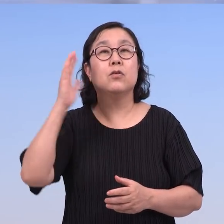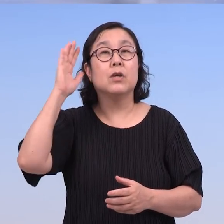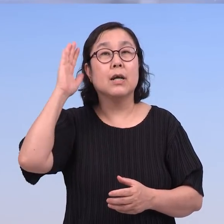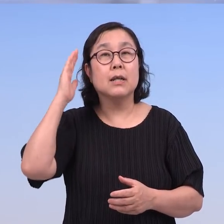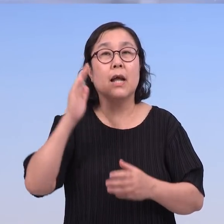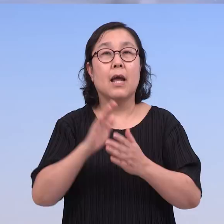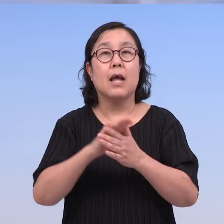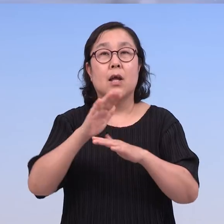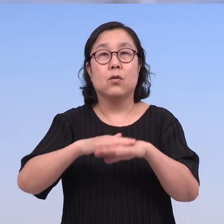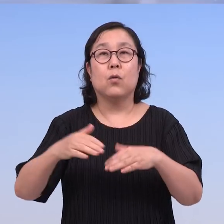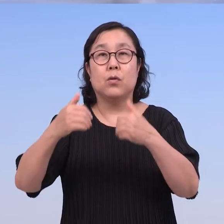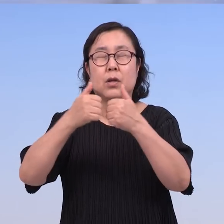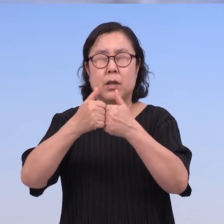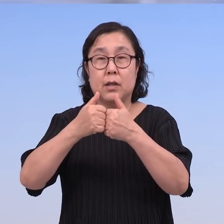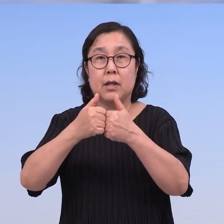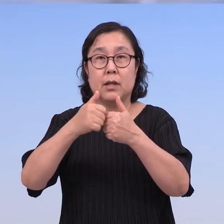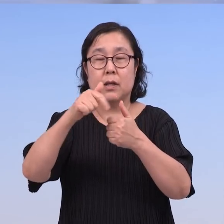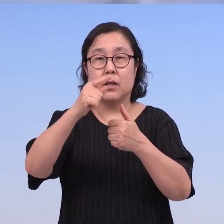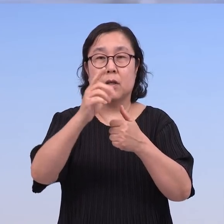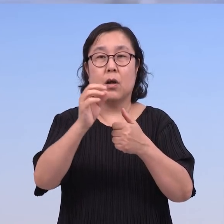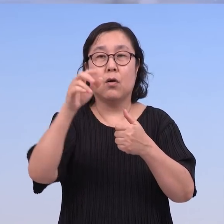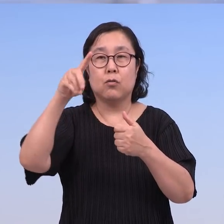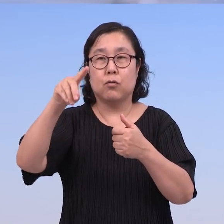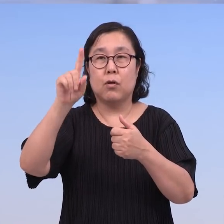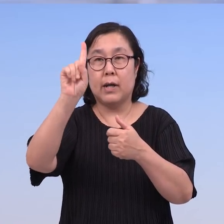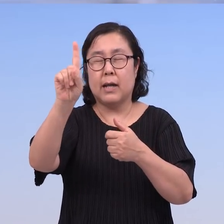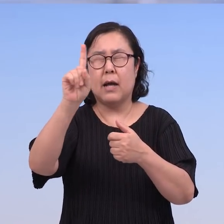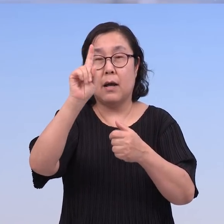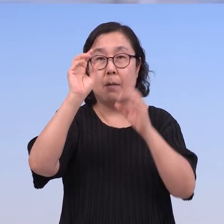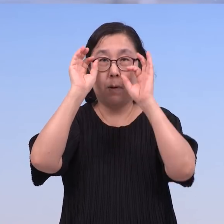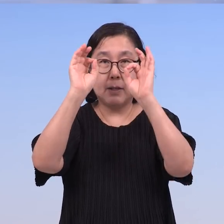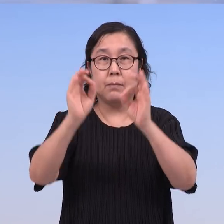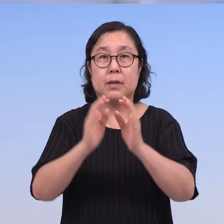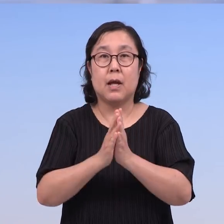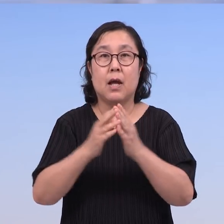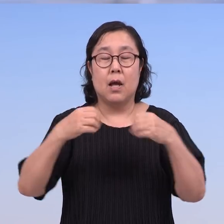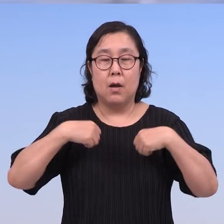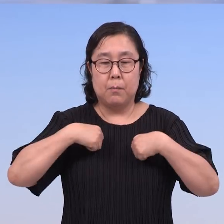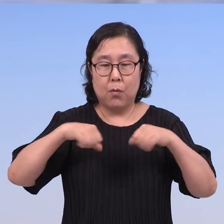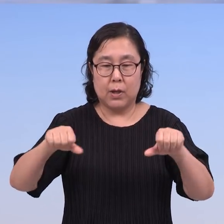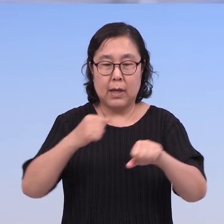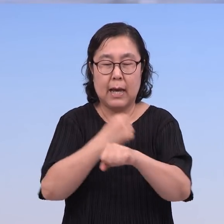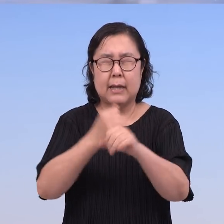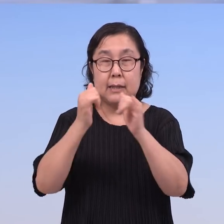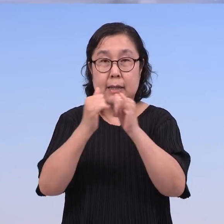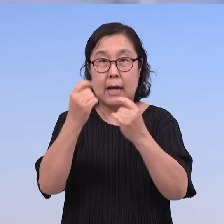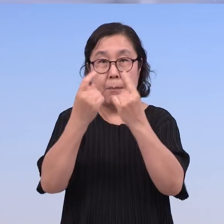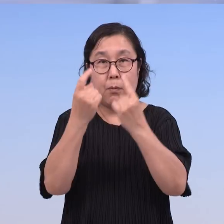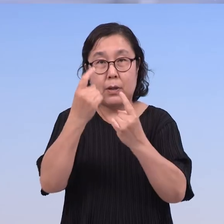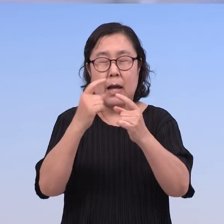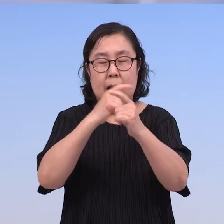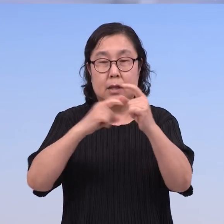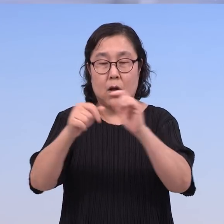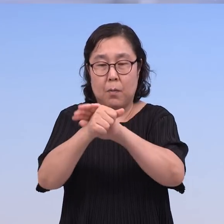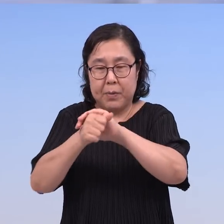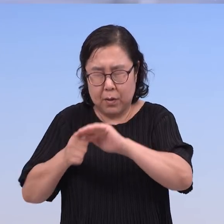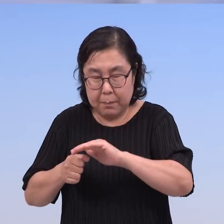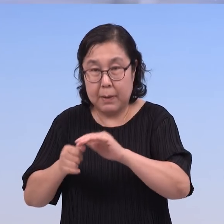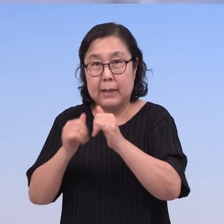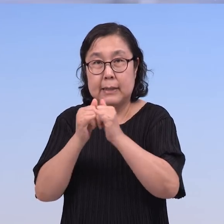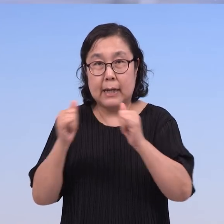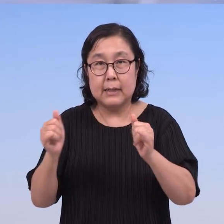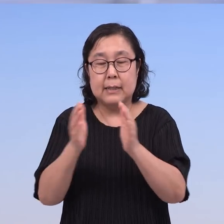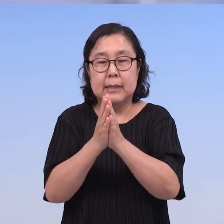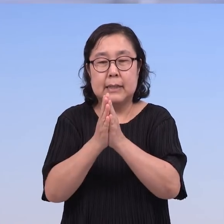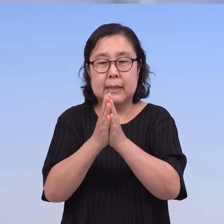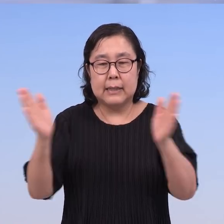저는 최근에 그 도전이 되는 경구 하나를 보았는데요, 잘 들어보세요. 포기한 자보다 더 비열한